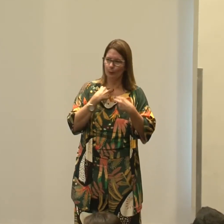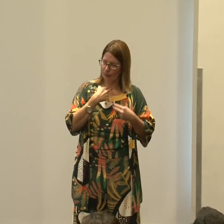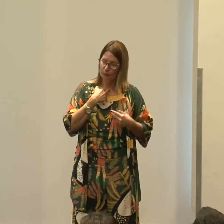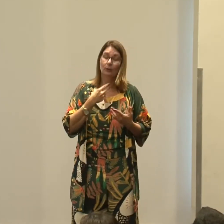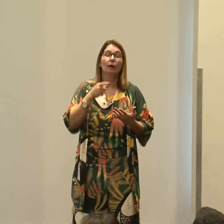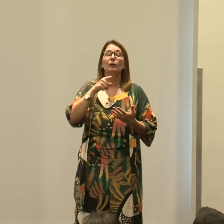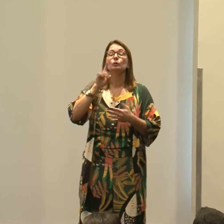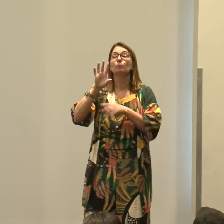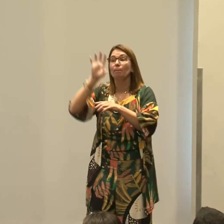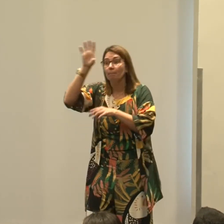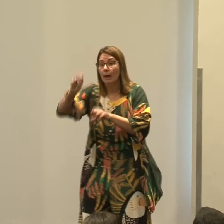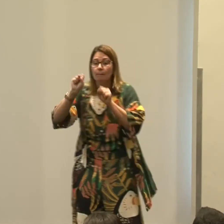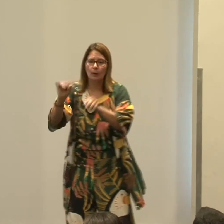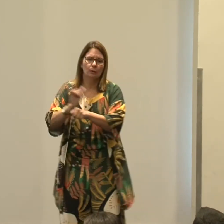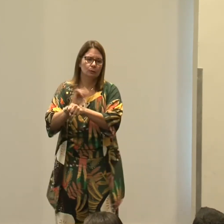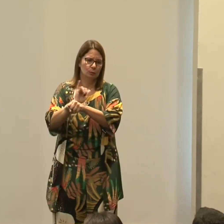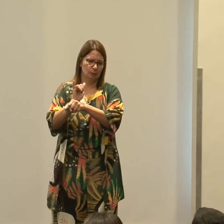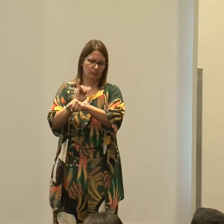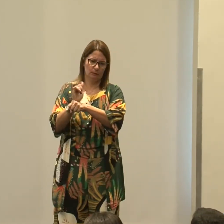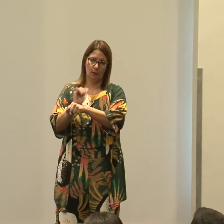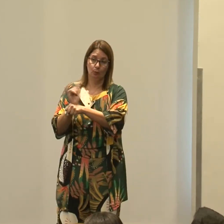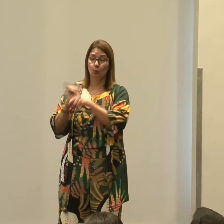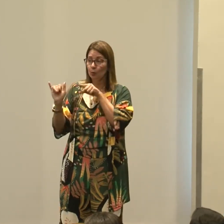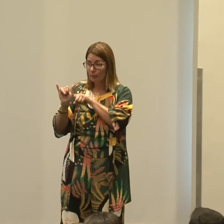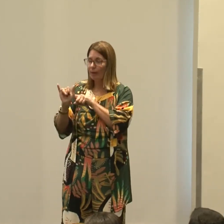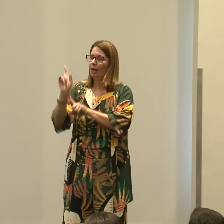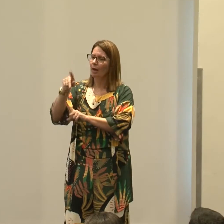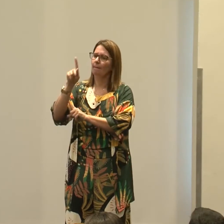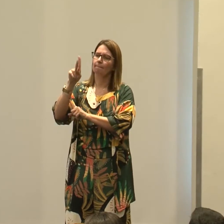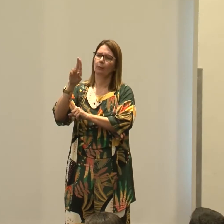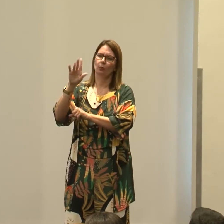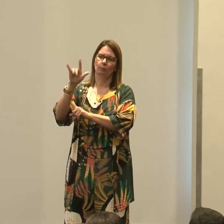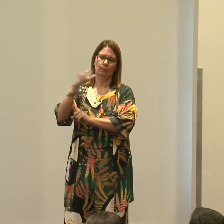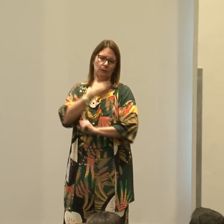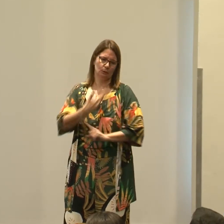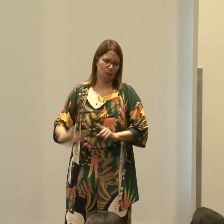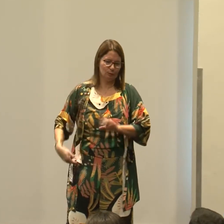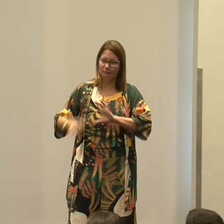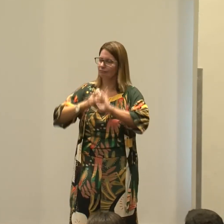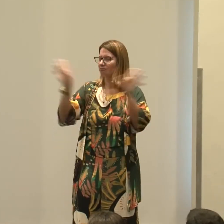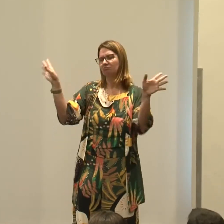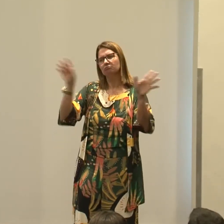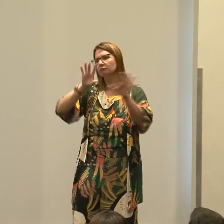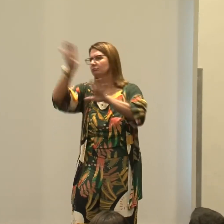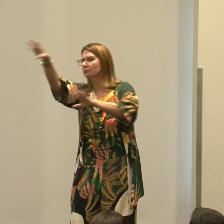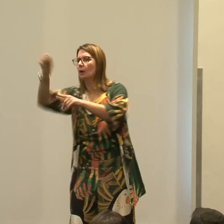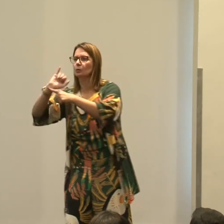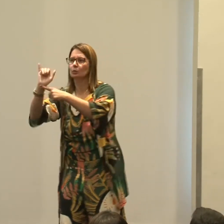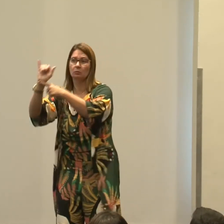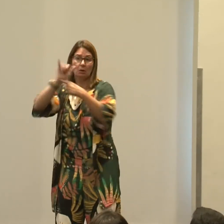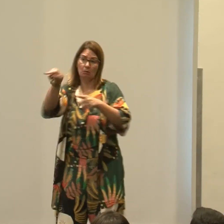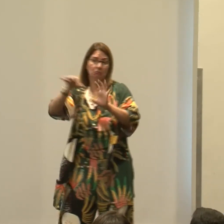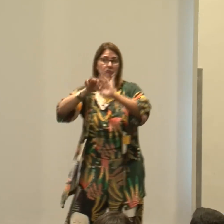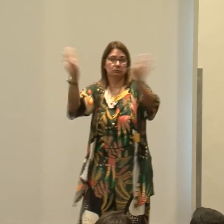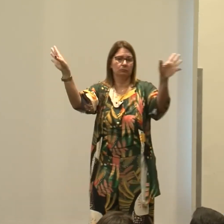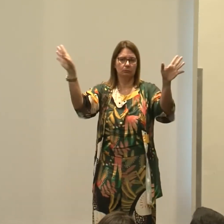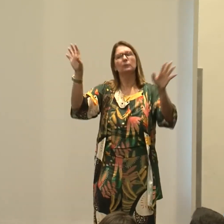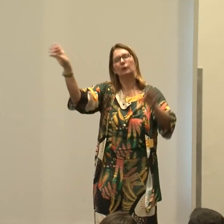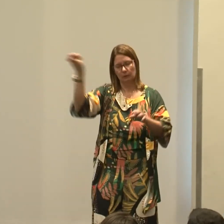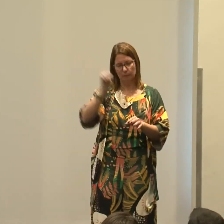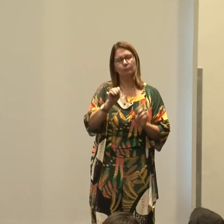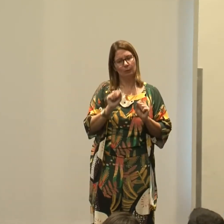autorais. Então a gente não pode pegar qualquer coisa. A gente pega do YouTube, já pode ser público, pode ser